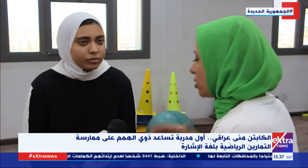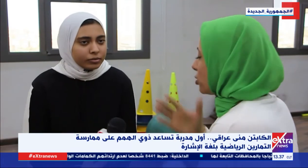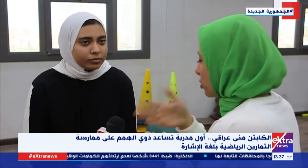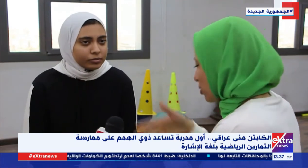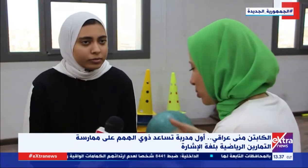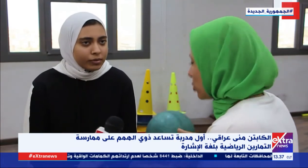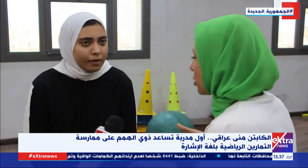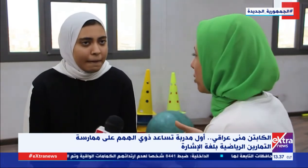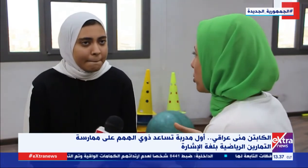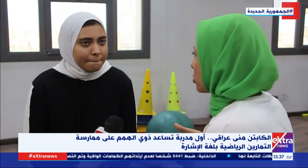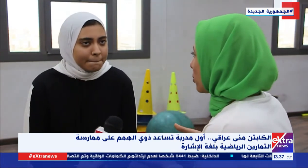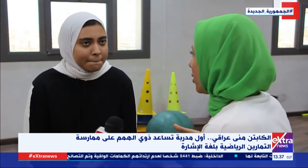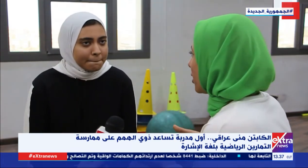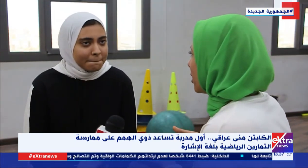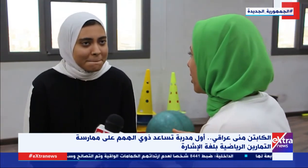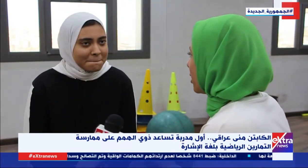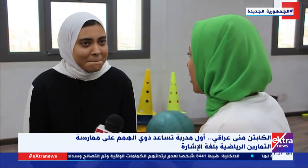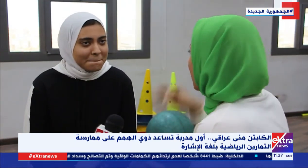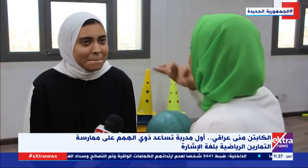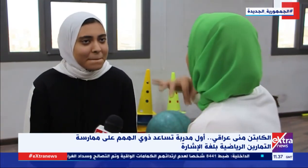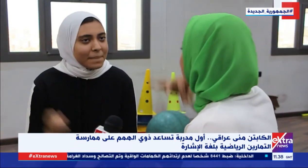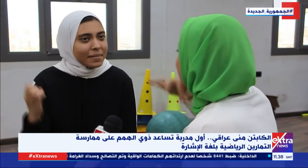العيش نص رغيف الصبح، قال لنا